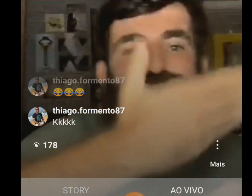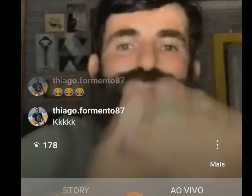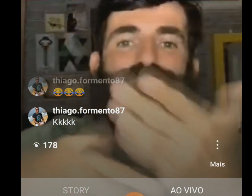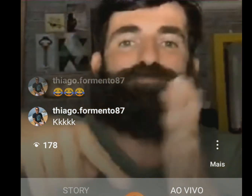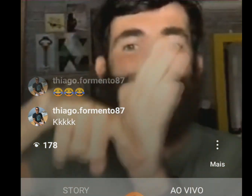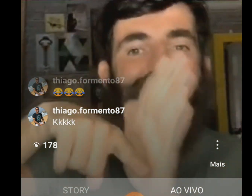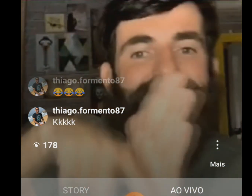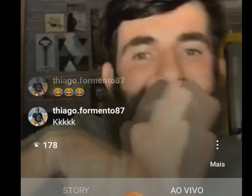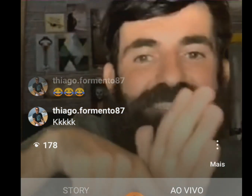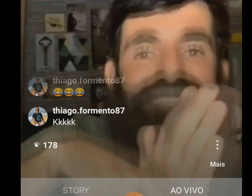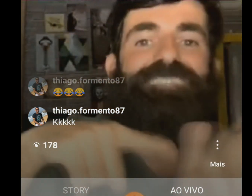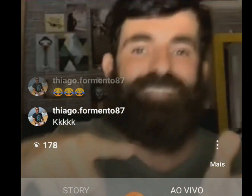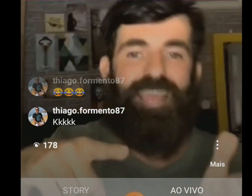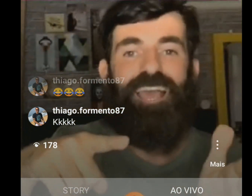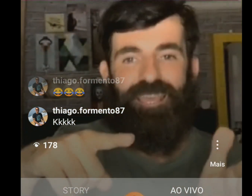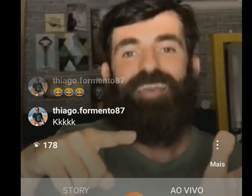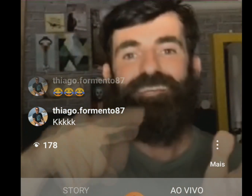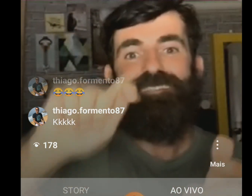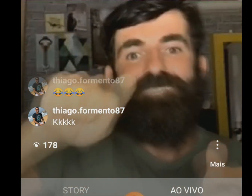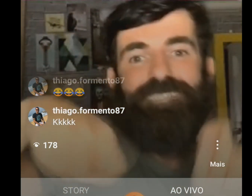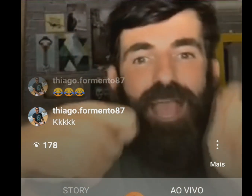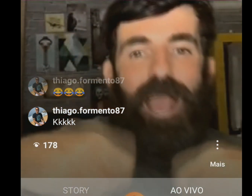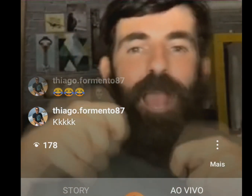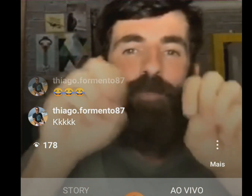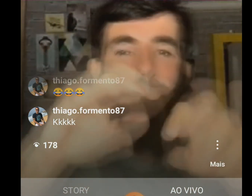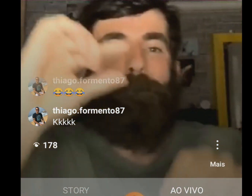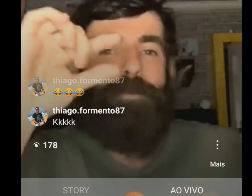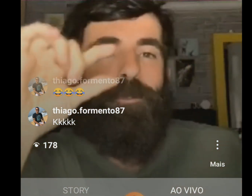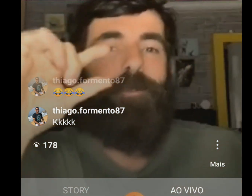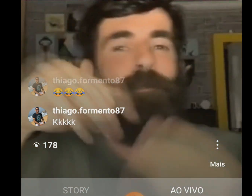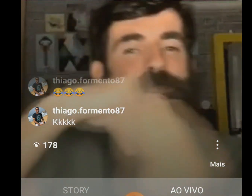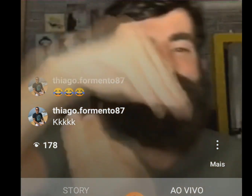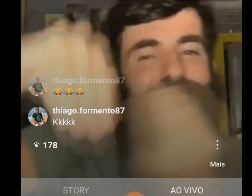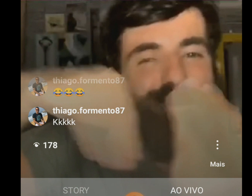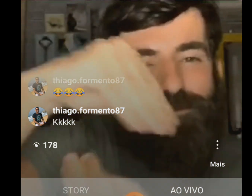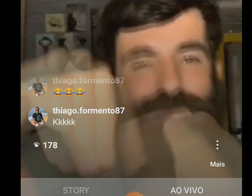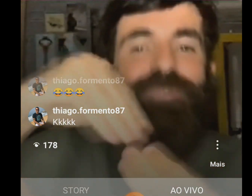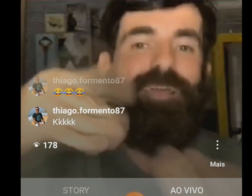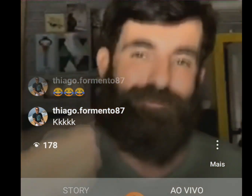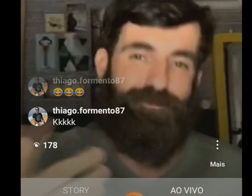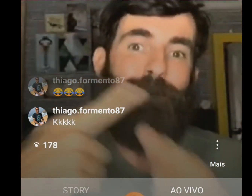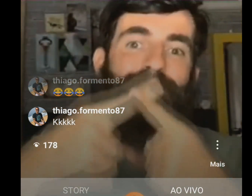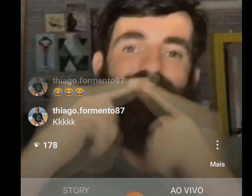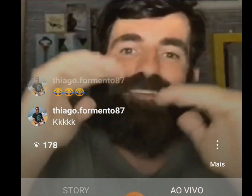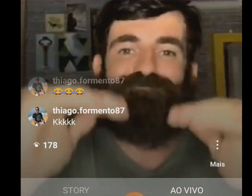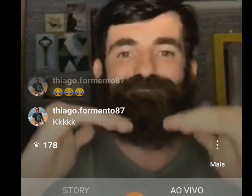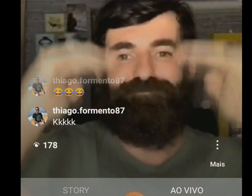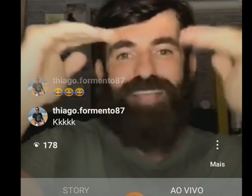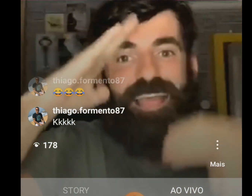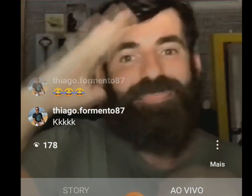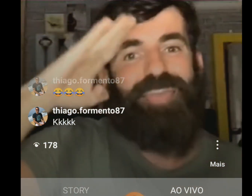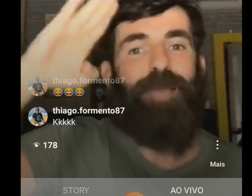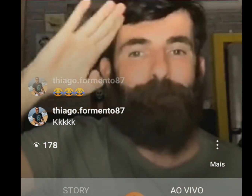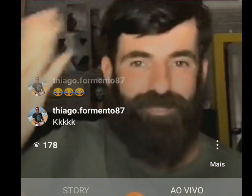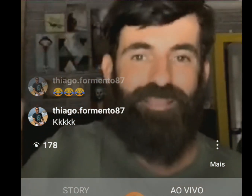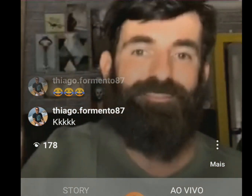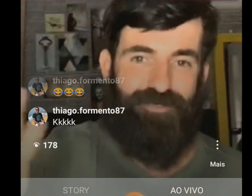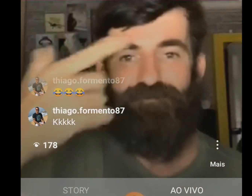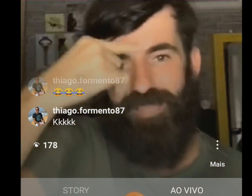as pesquisas, os sinais, tudo misturado, porque precisa, né, ter essa linguagem acadêmica.